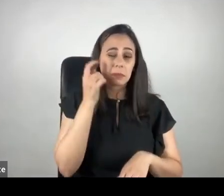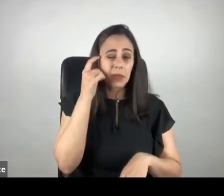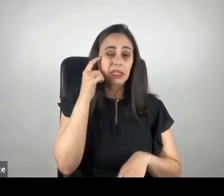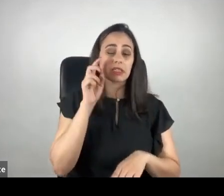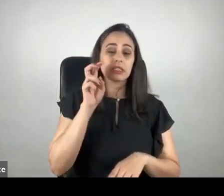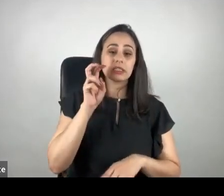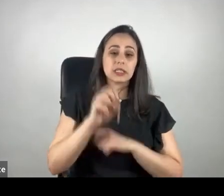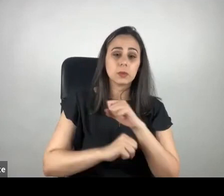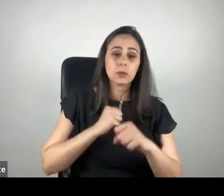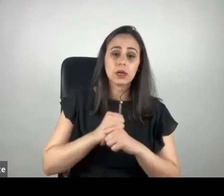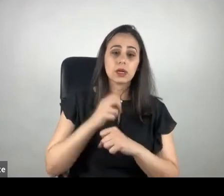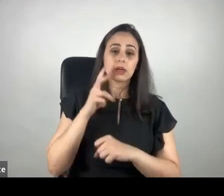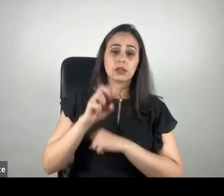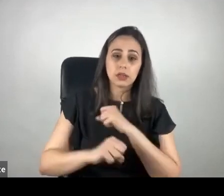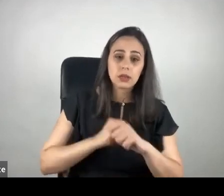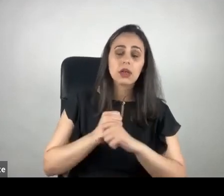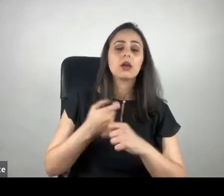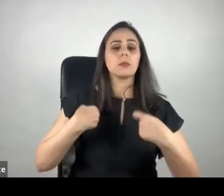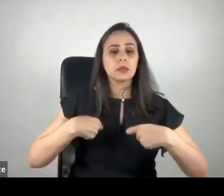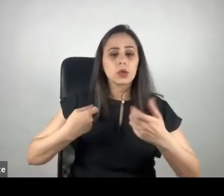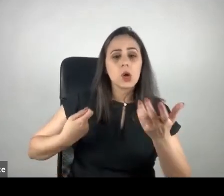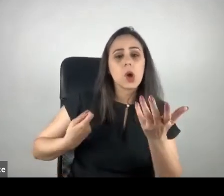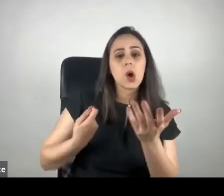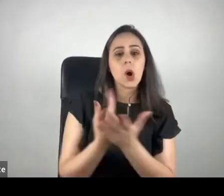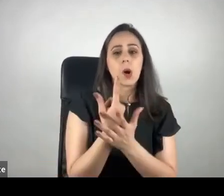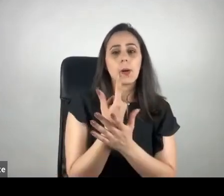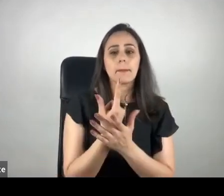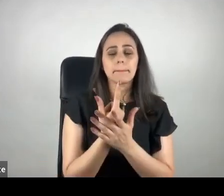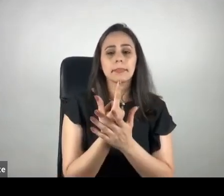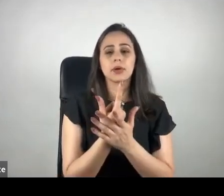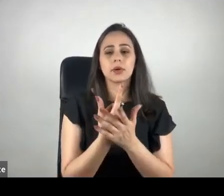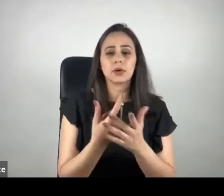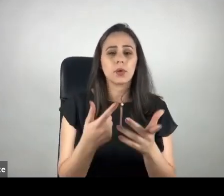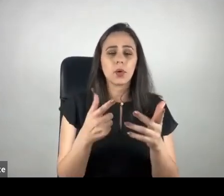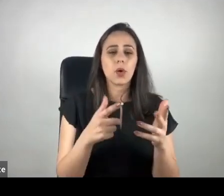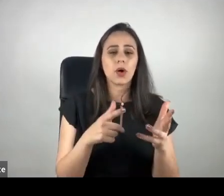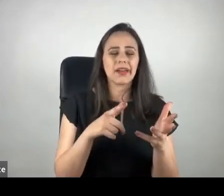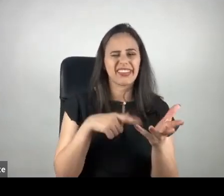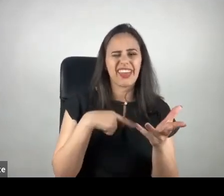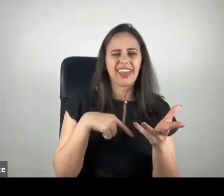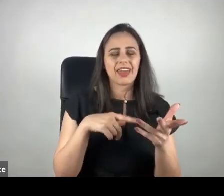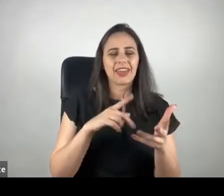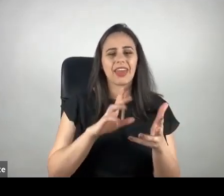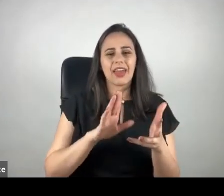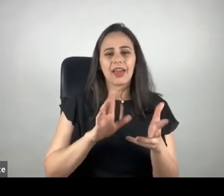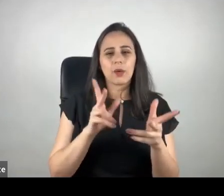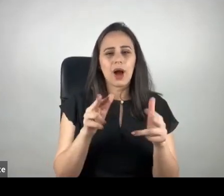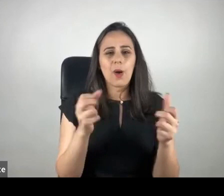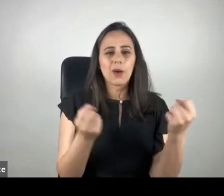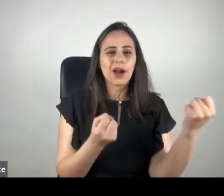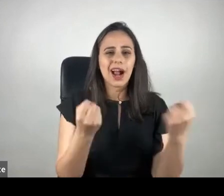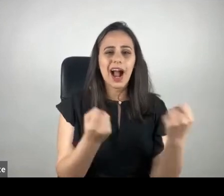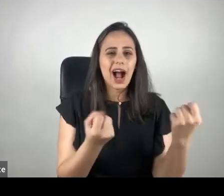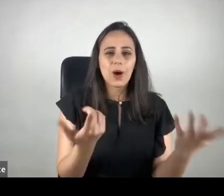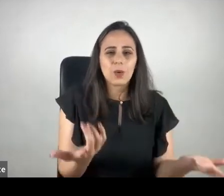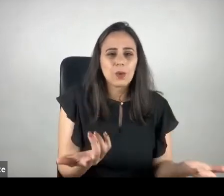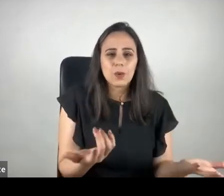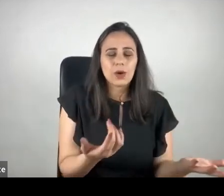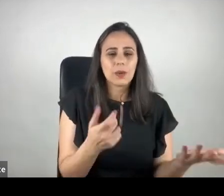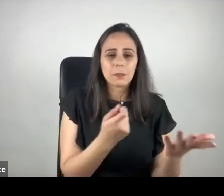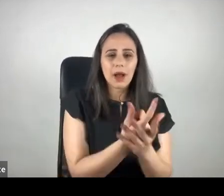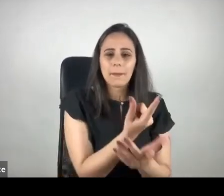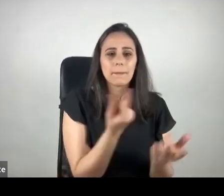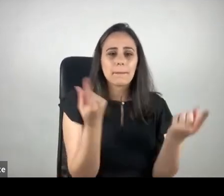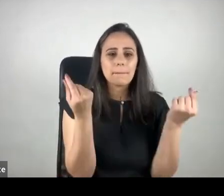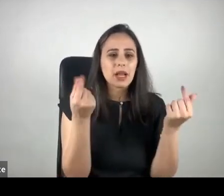5 anos, eu tenho que comprar um super MacBook, ou dependendo, um carro usado. Você fala, nossa,